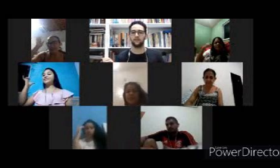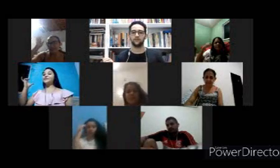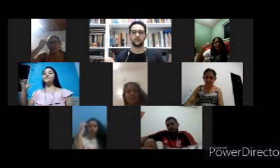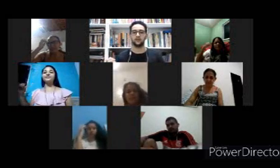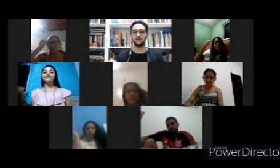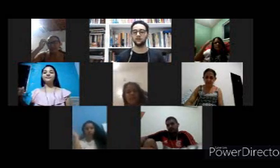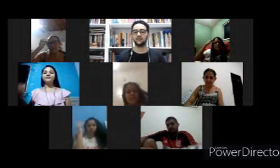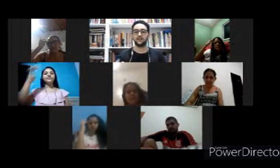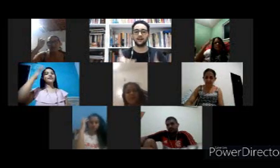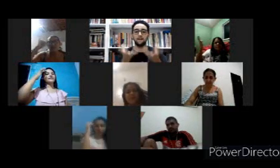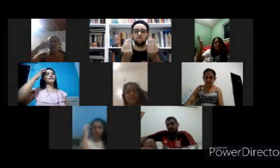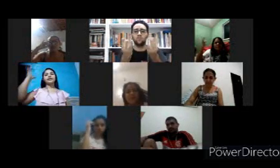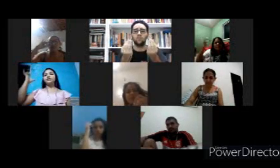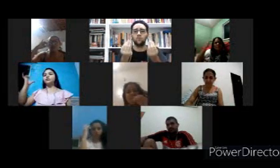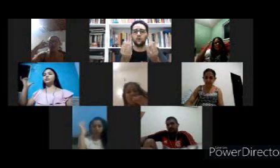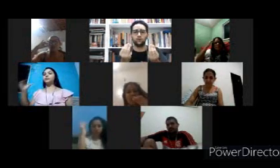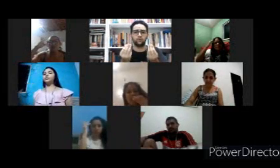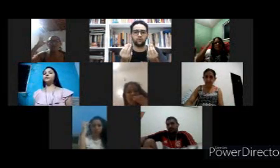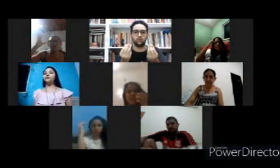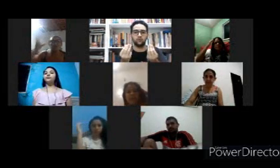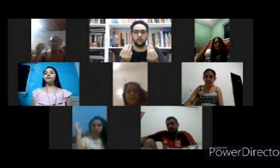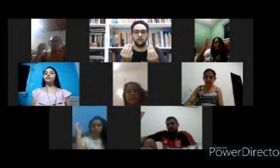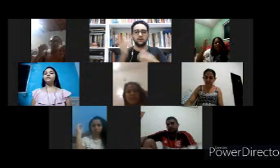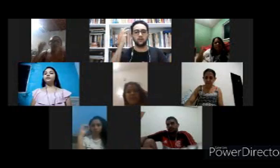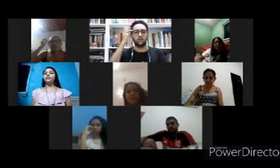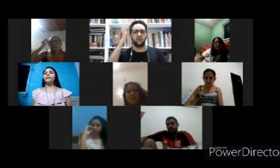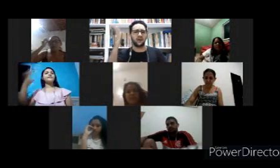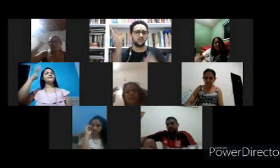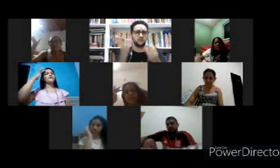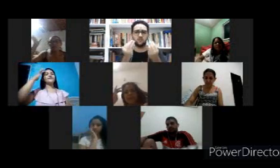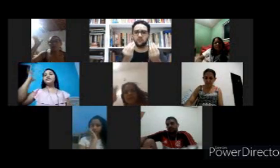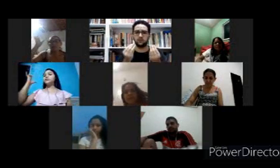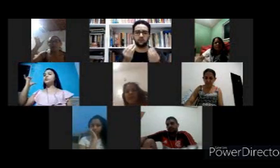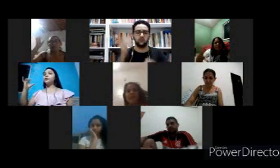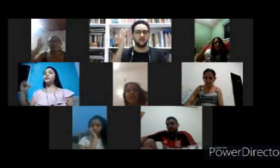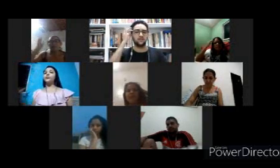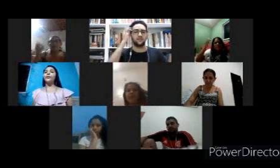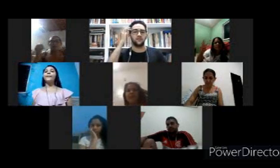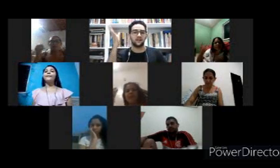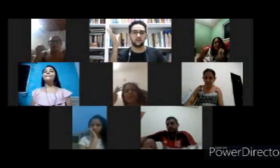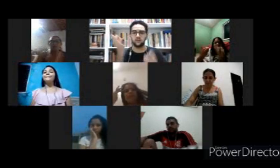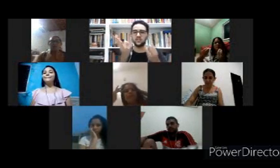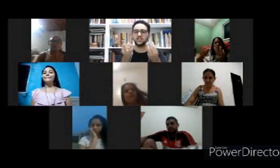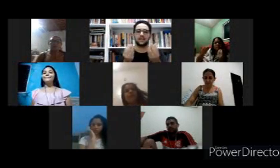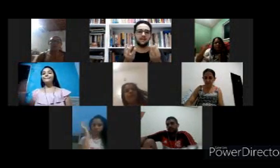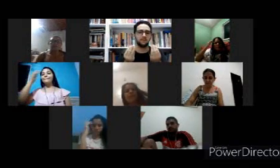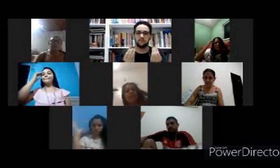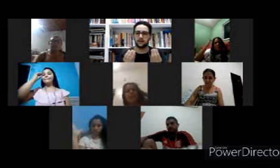fez o quê? Disse que era muito. Então, fácil, muito. Fácil,